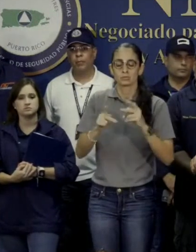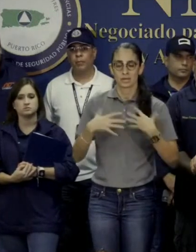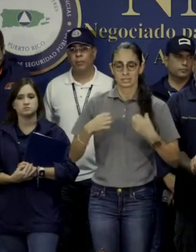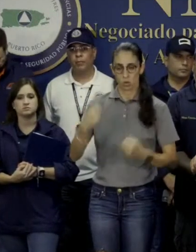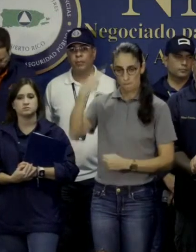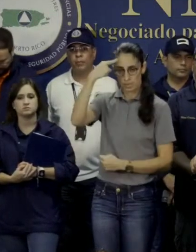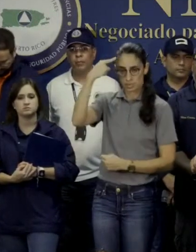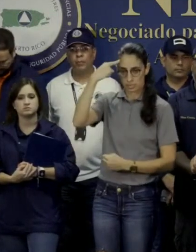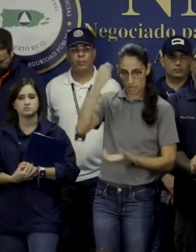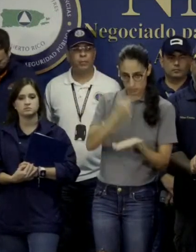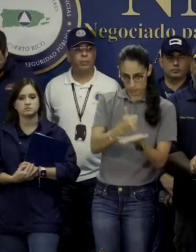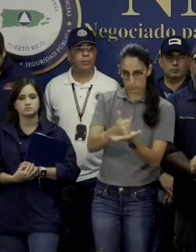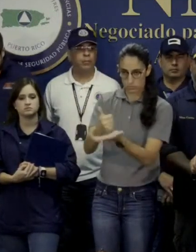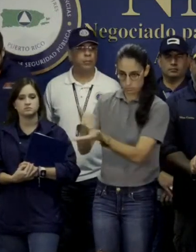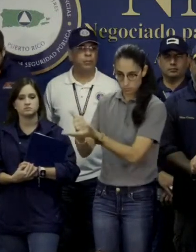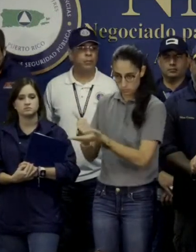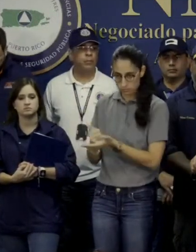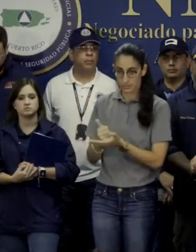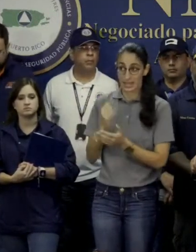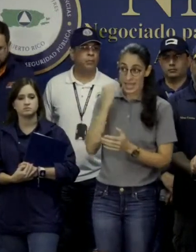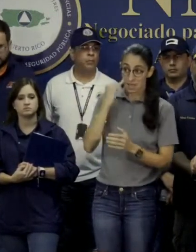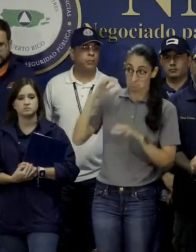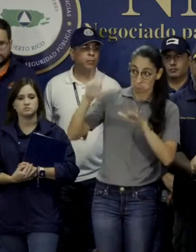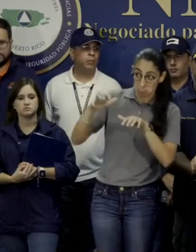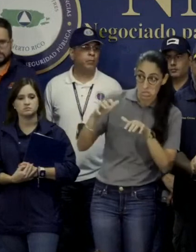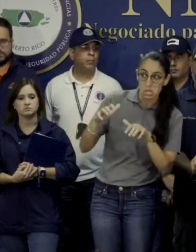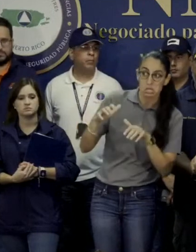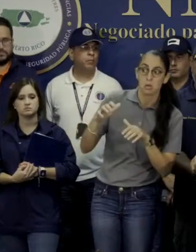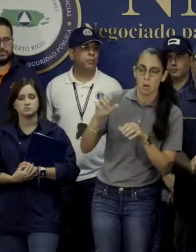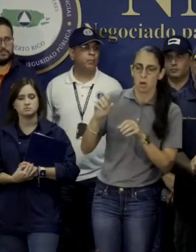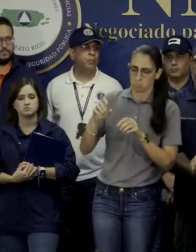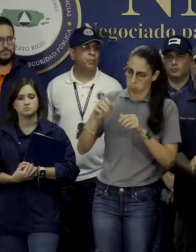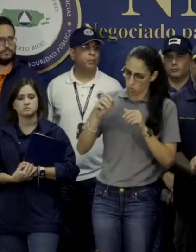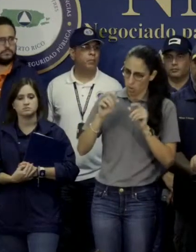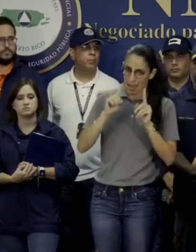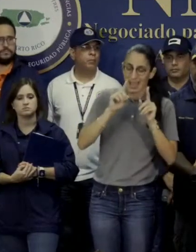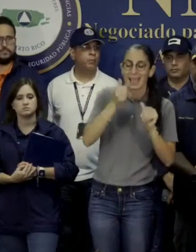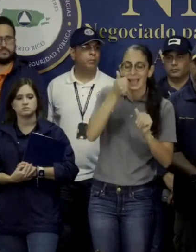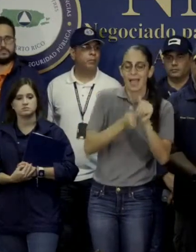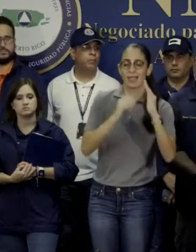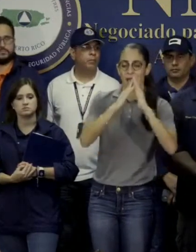comunidad y en cuanto a las condiciones del tiempo lo permitan, estaremos en todas las comunidades casa a casa.